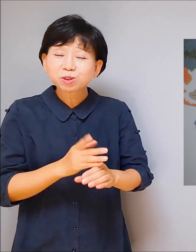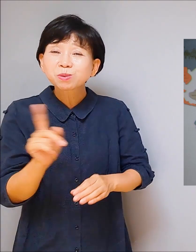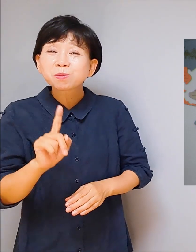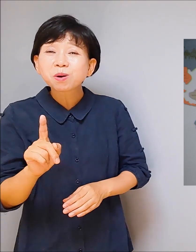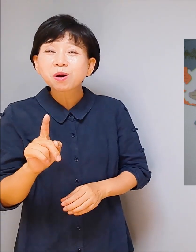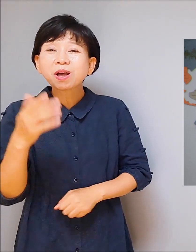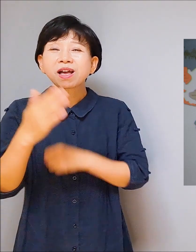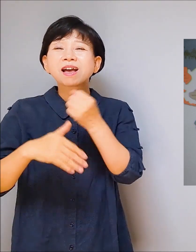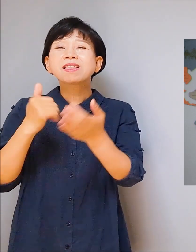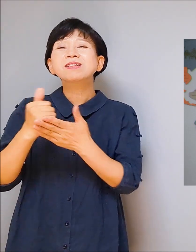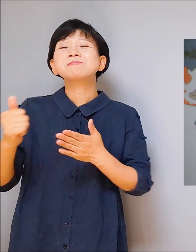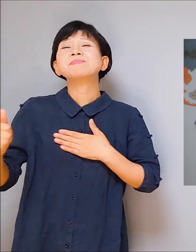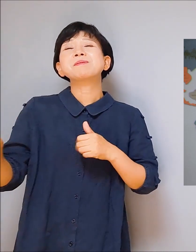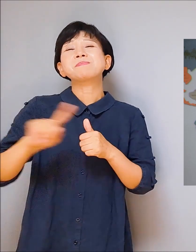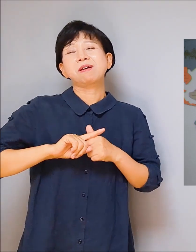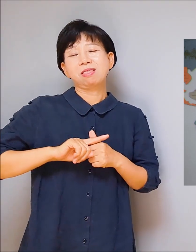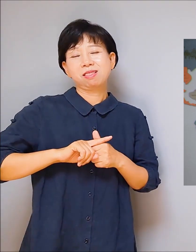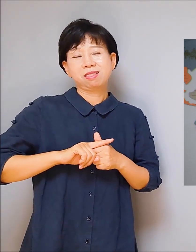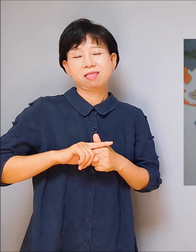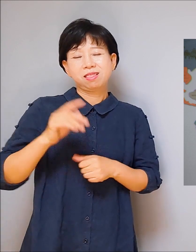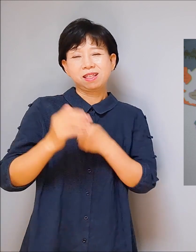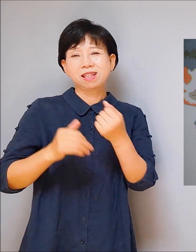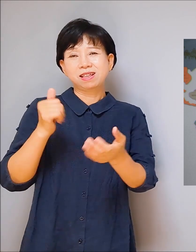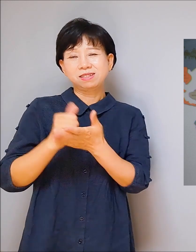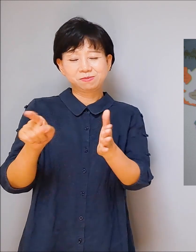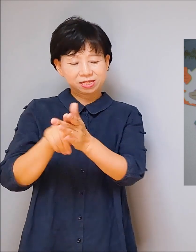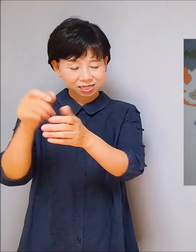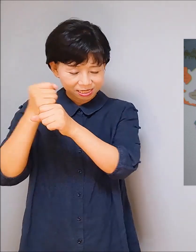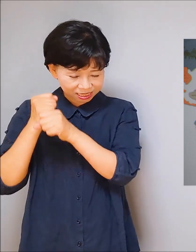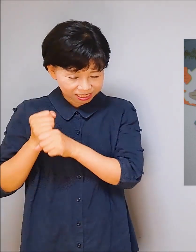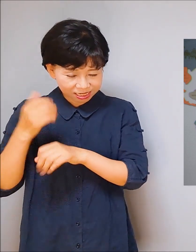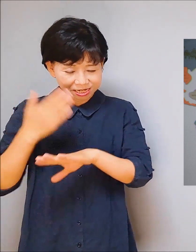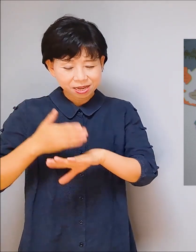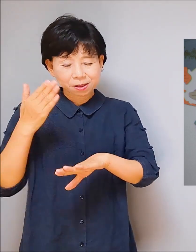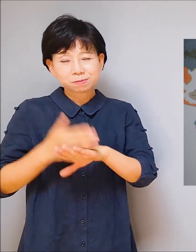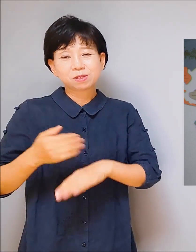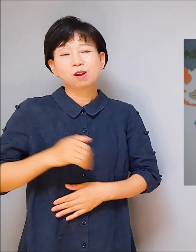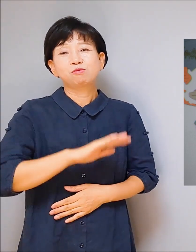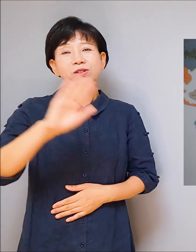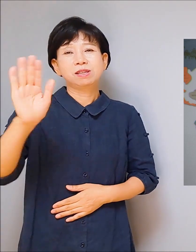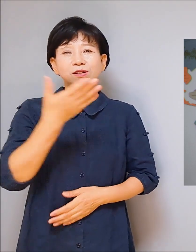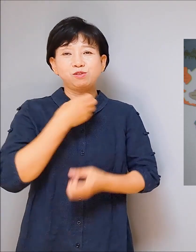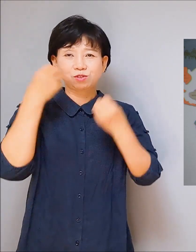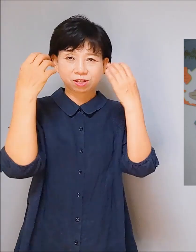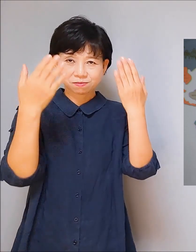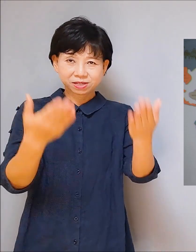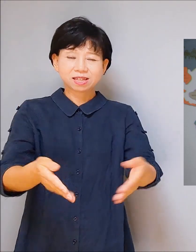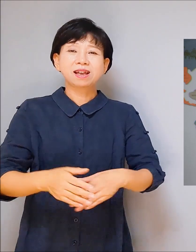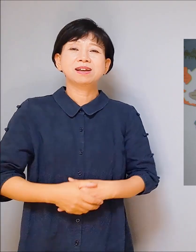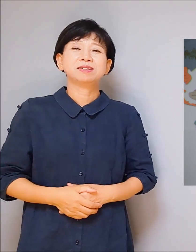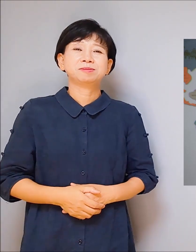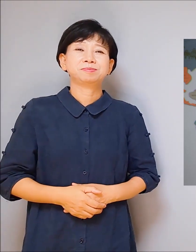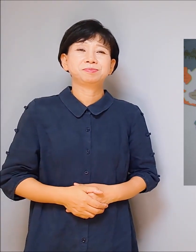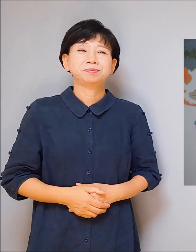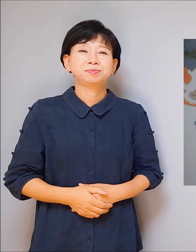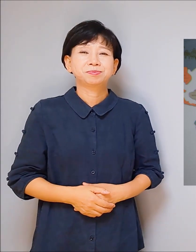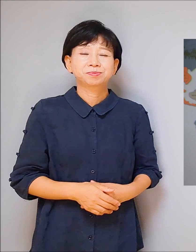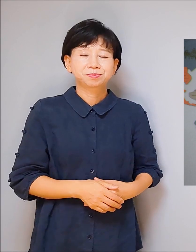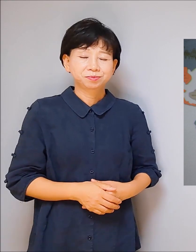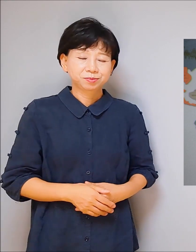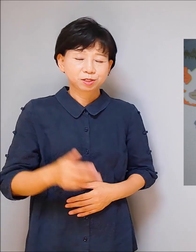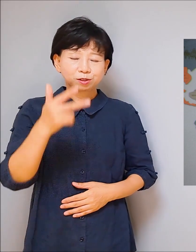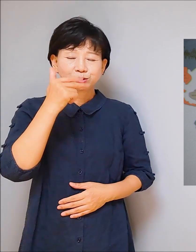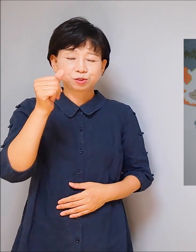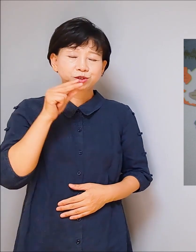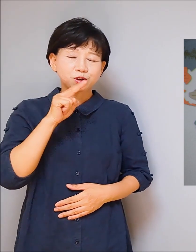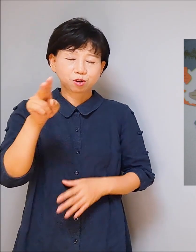편이신 하나님. 여러분, 그 하나님을 의지하면서 감사하는 우리들 될 수 있기를 축원합니다. 우리